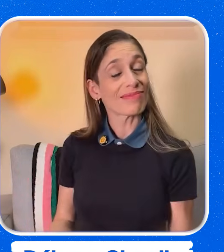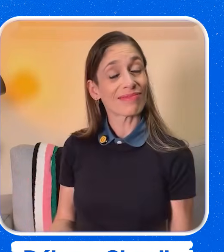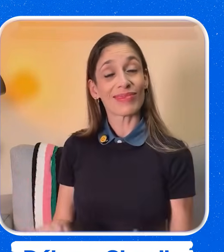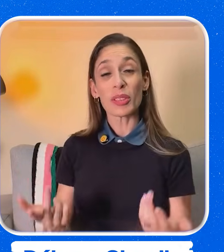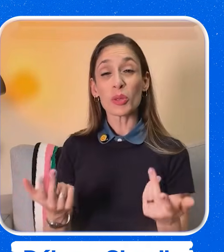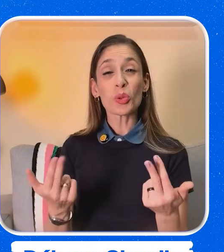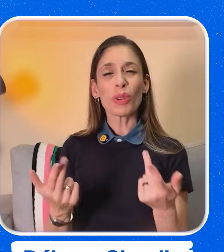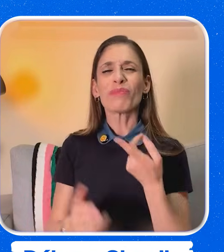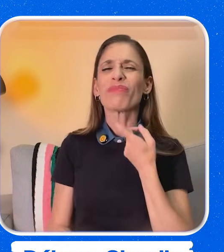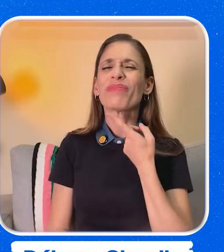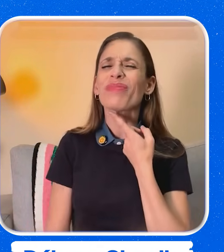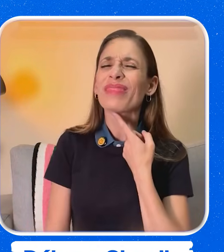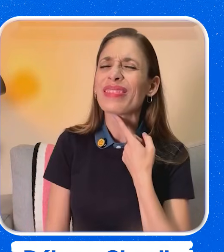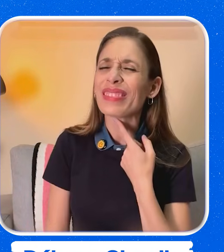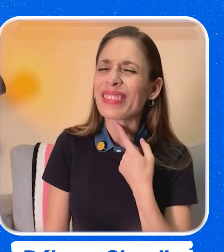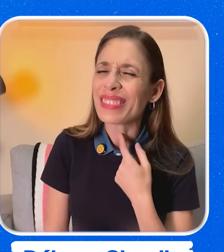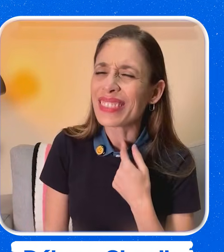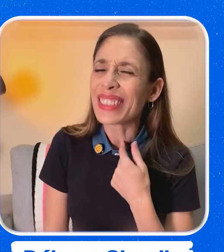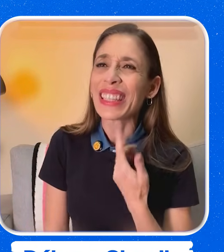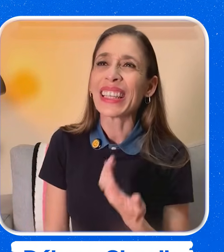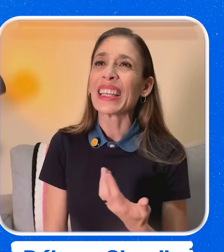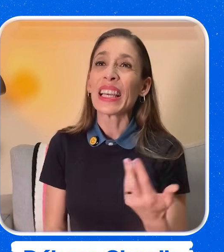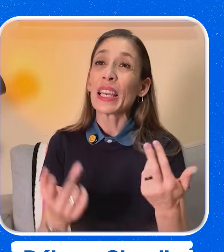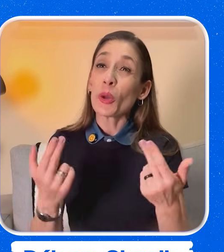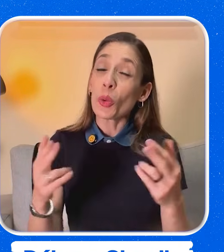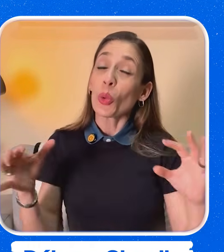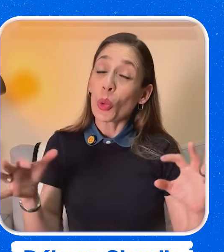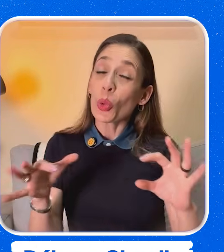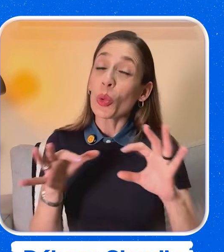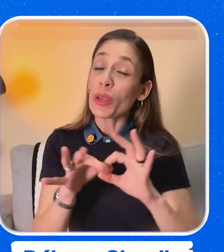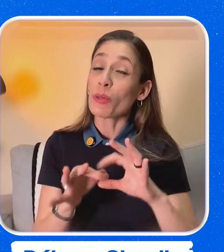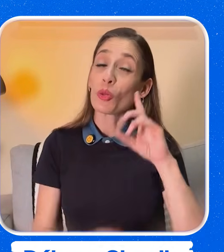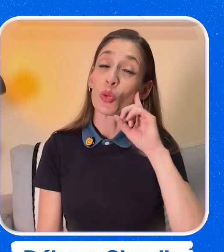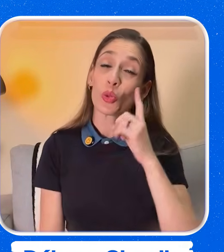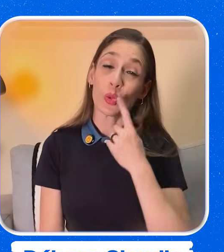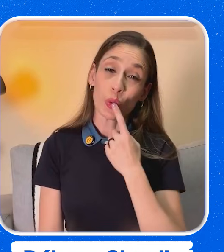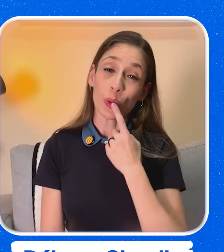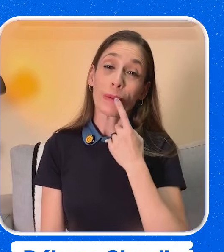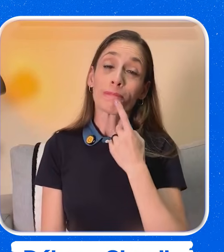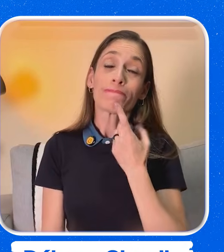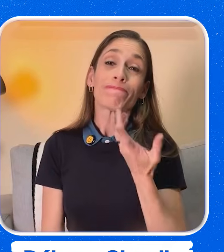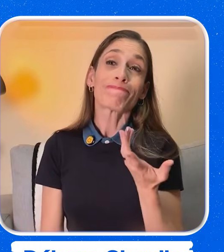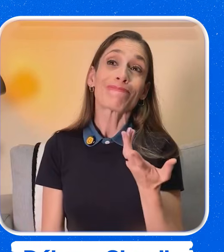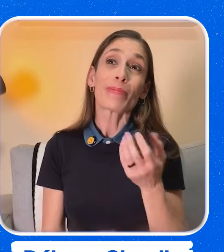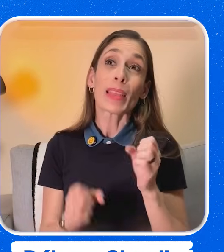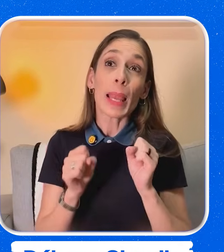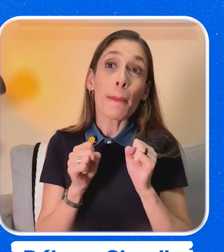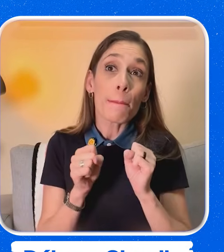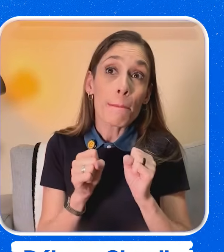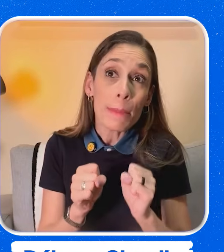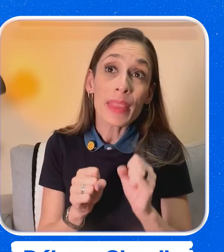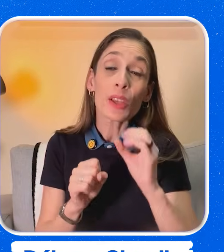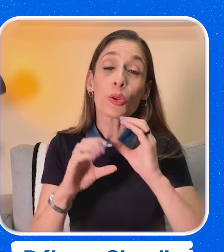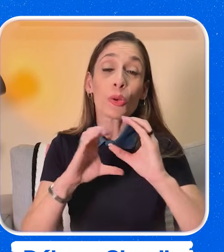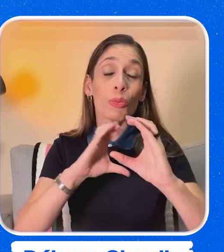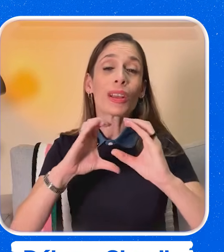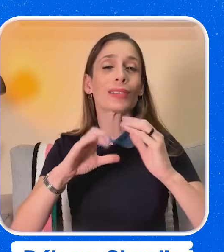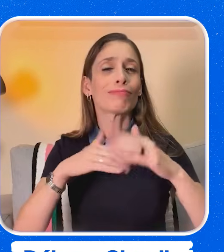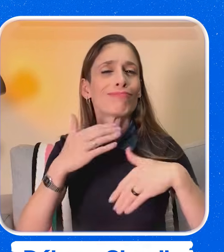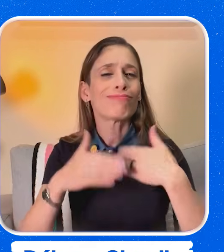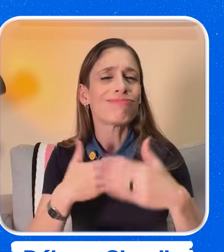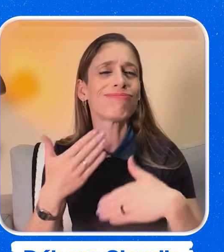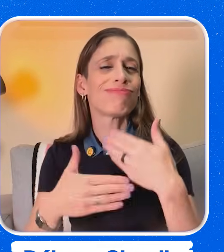essa vontade, a gente precisa ter essa conexão com as pessoas surdas, né? Para poder a comunicação fluir